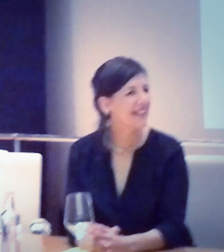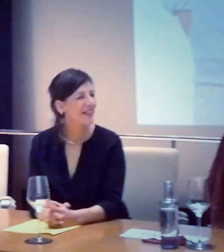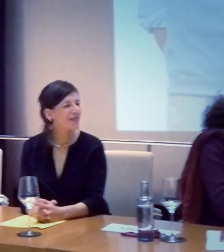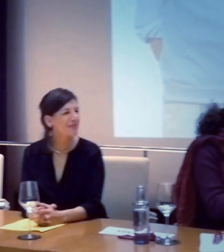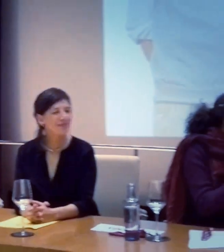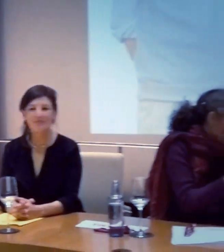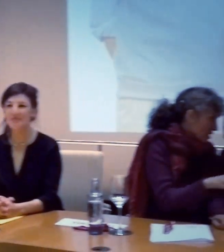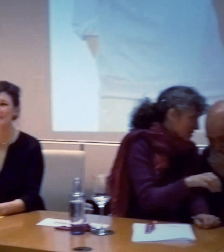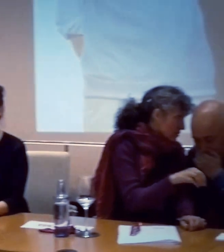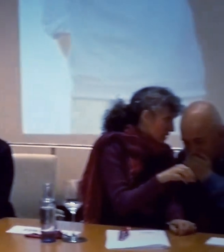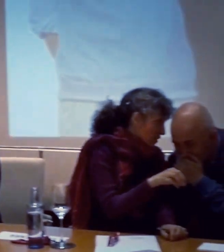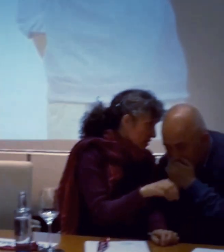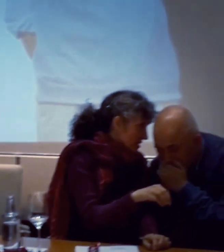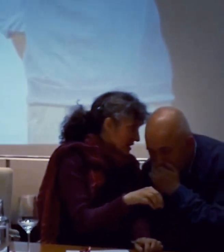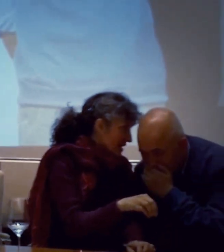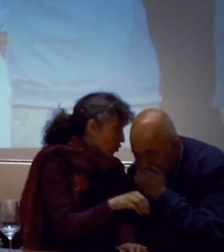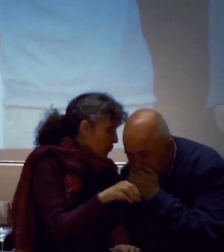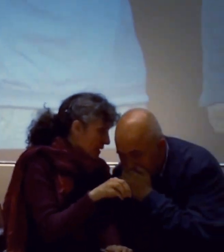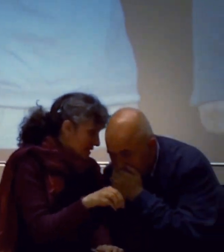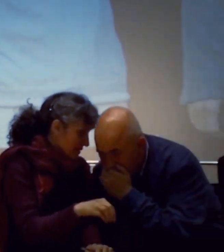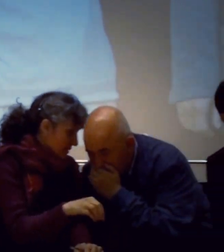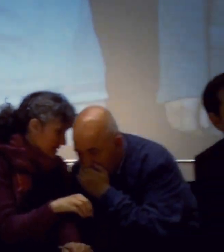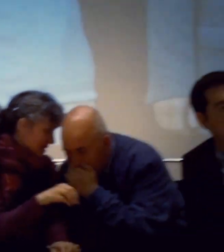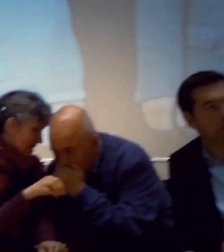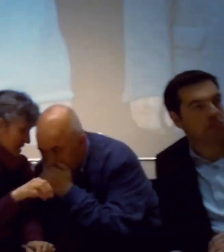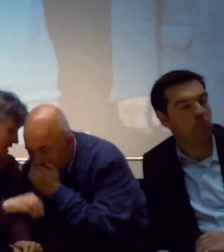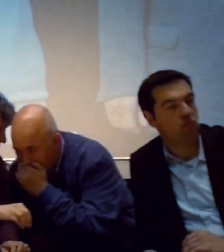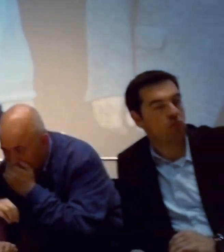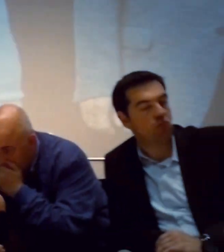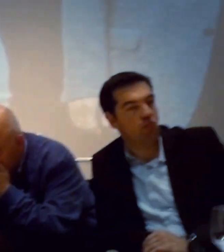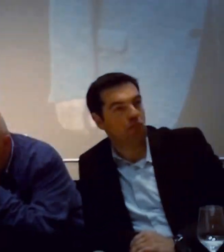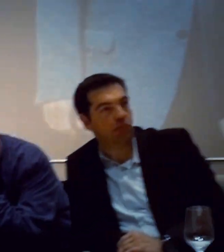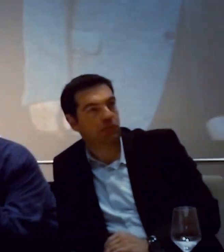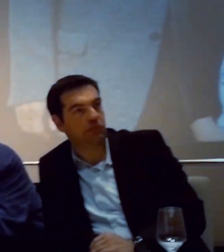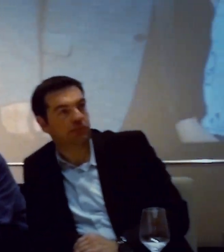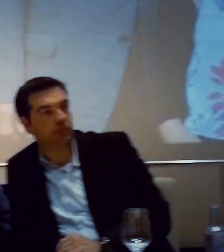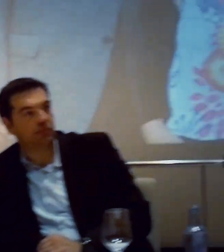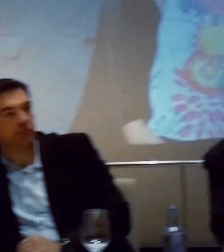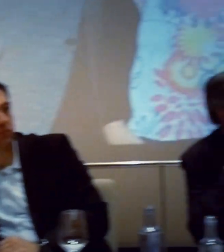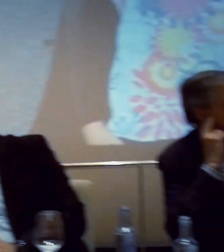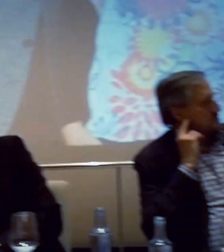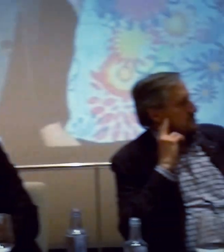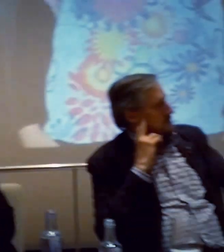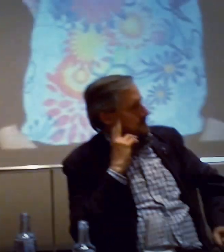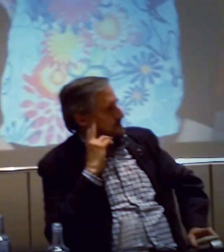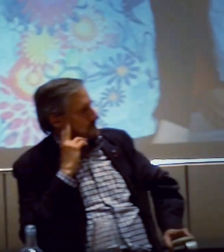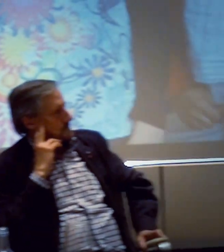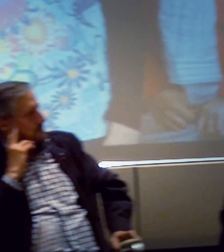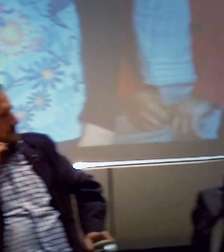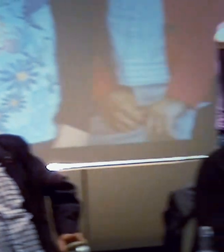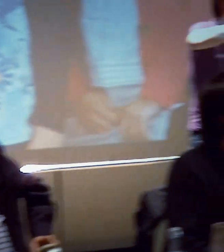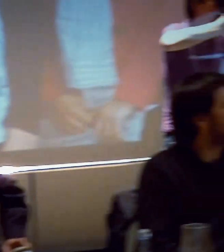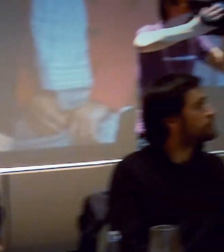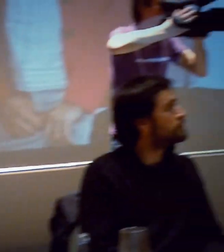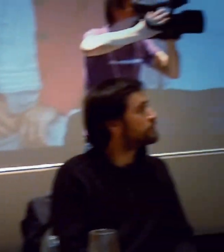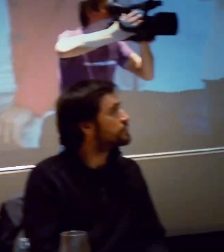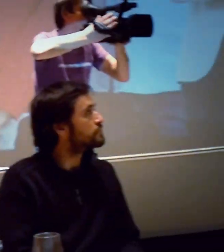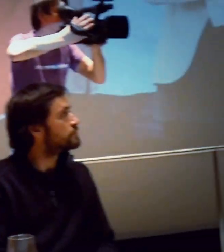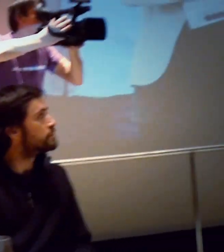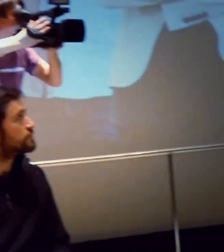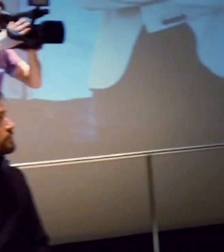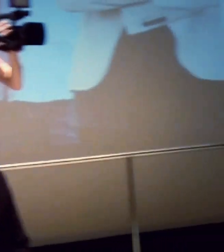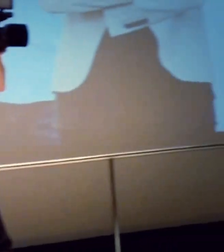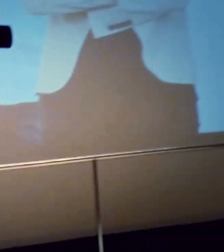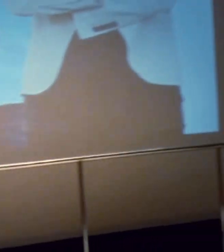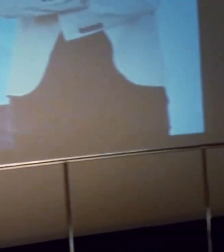foi existente sempre combativo sempre para empezar, logrando a autodescolonización, porque